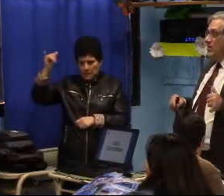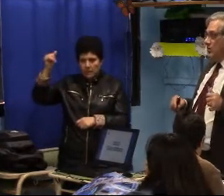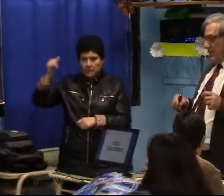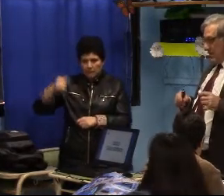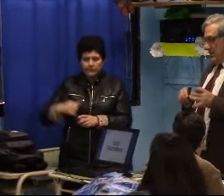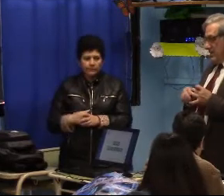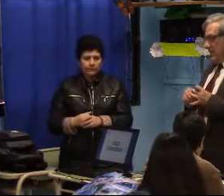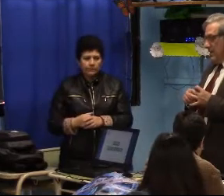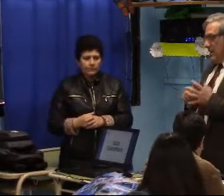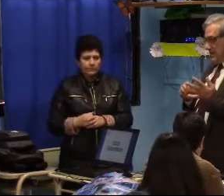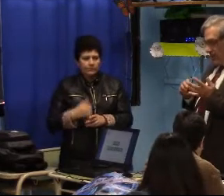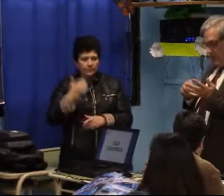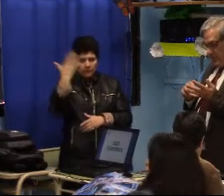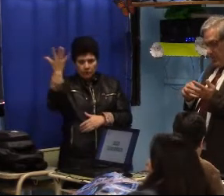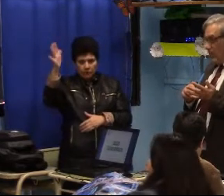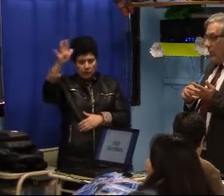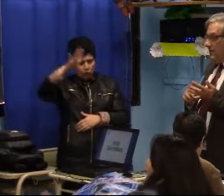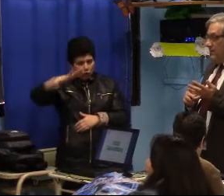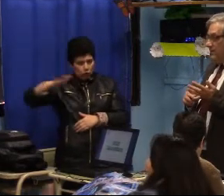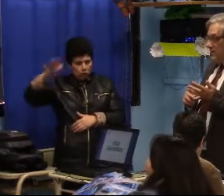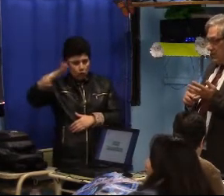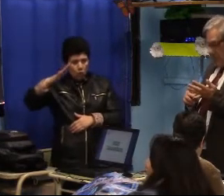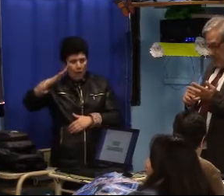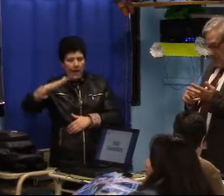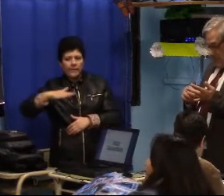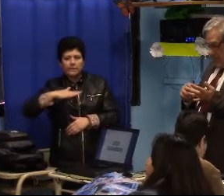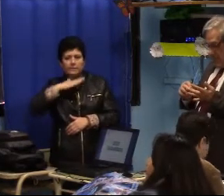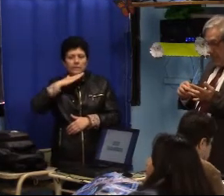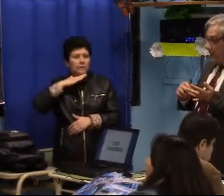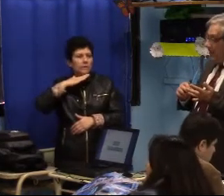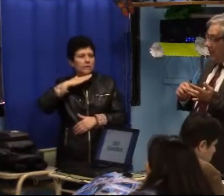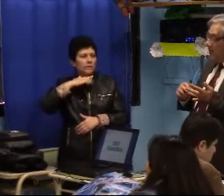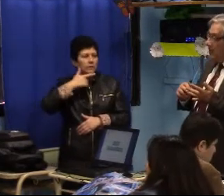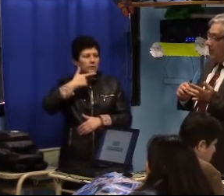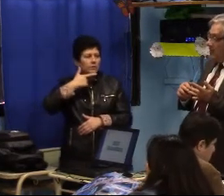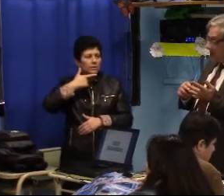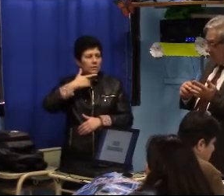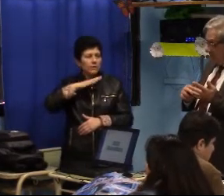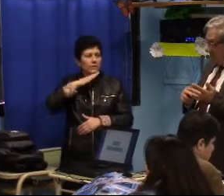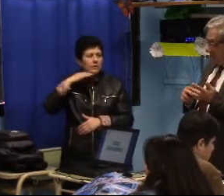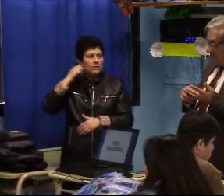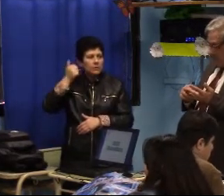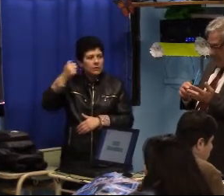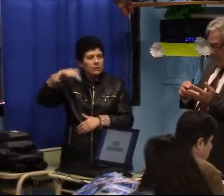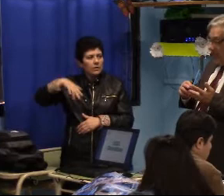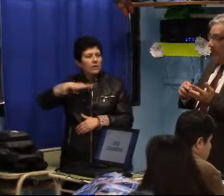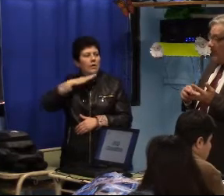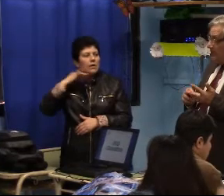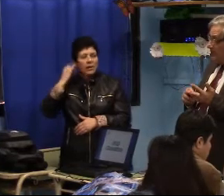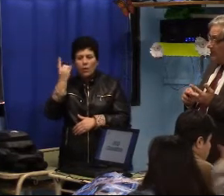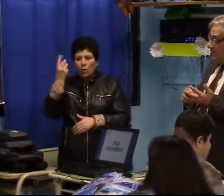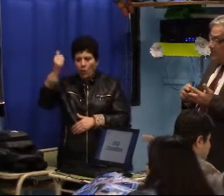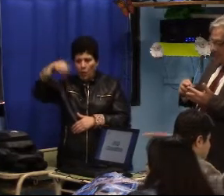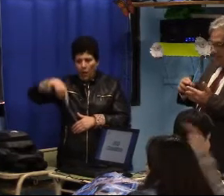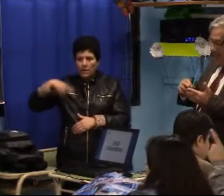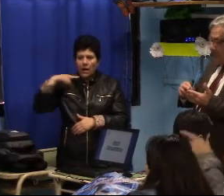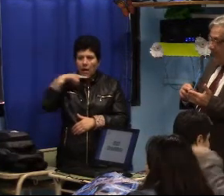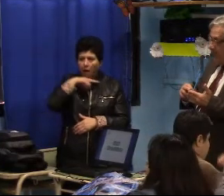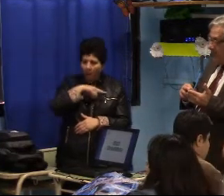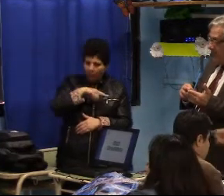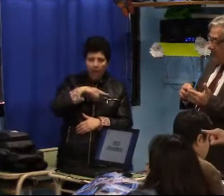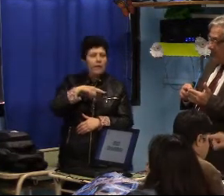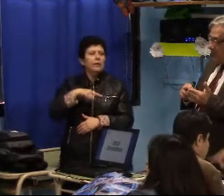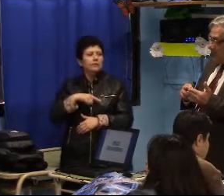Nosotros vivimos en Brasil, hay mucho, y atrás que sabemos hay en Hay cinco lugares, San Juan, Libertador San Martín, Adem y